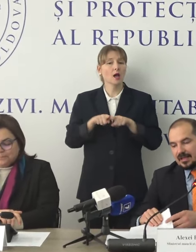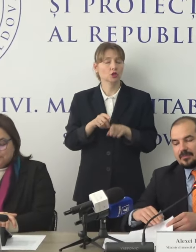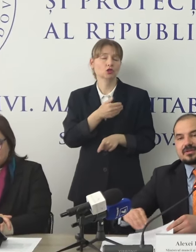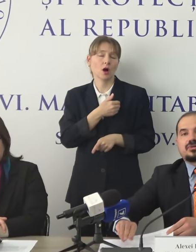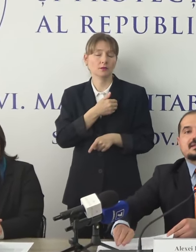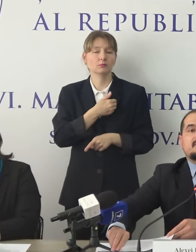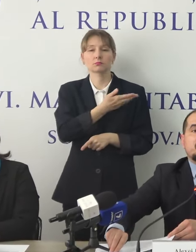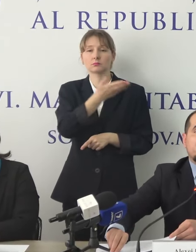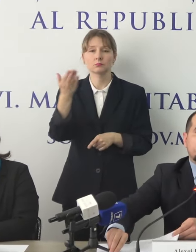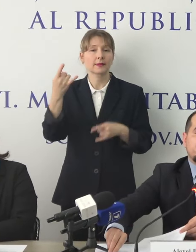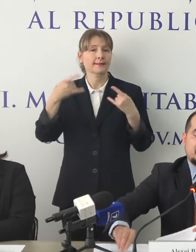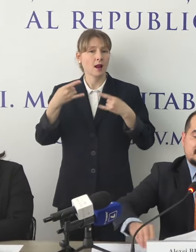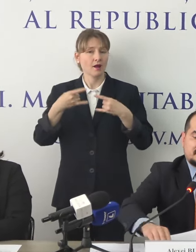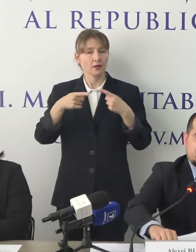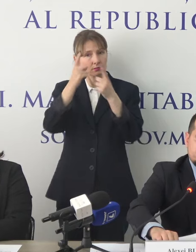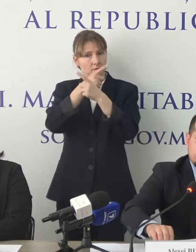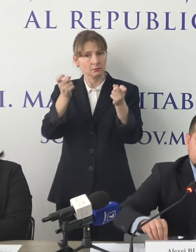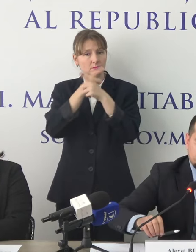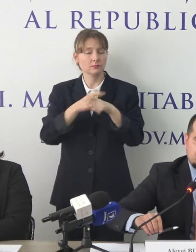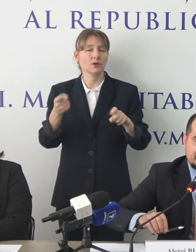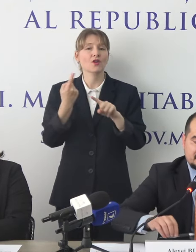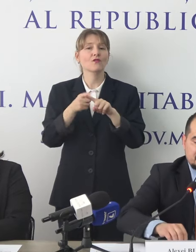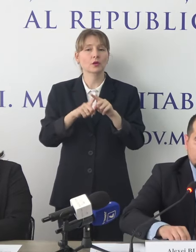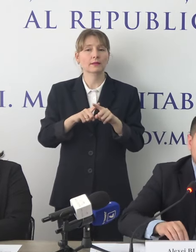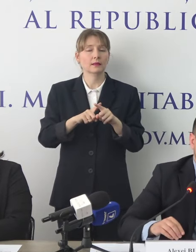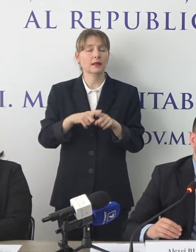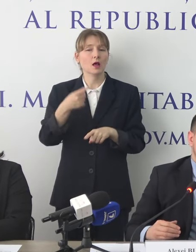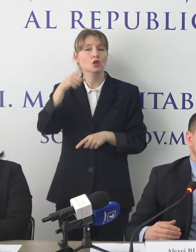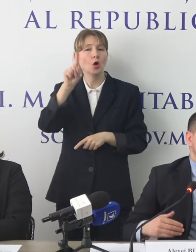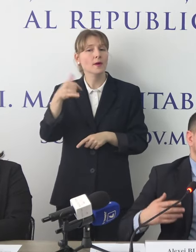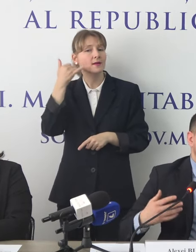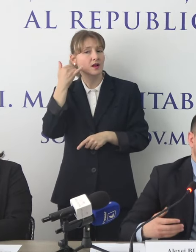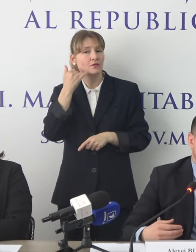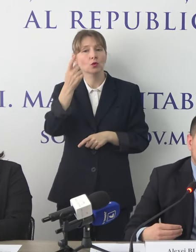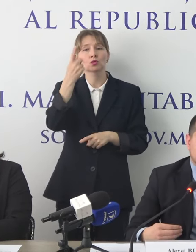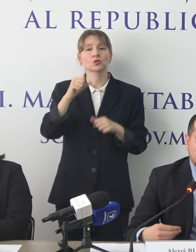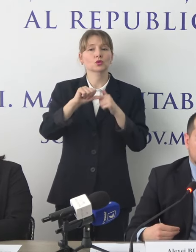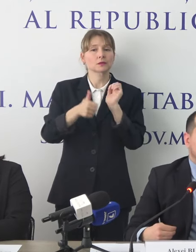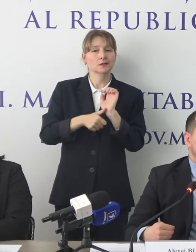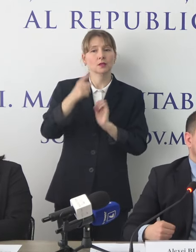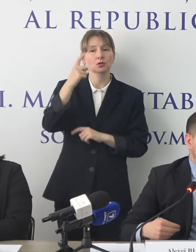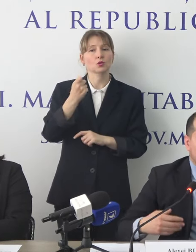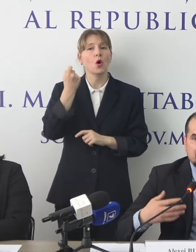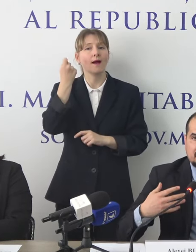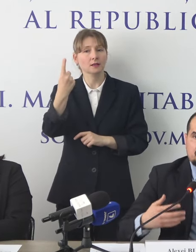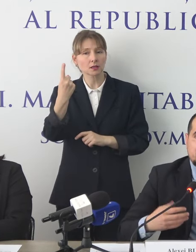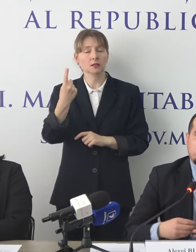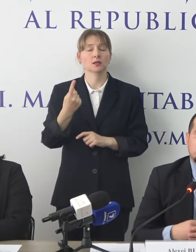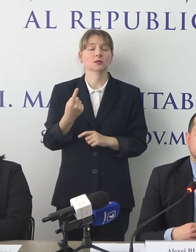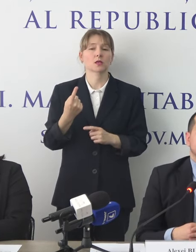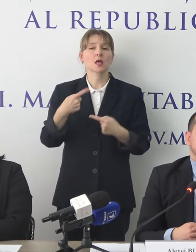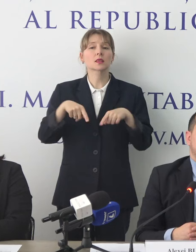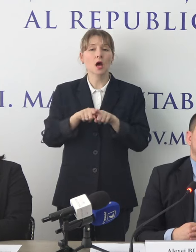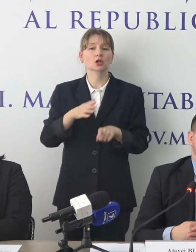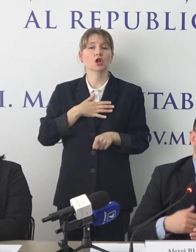dumneavoastră pentru ca să promovăm această linie telefonică și colegii noștri din prima linie vor demara un